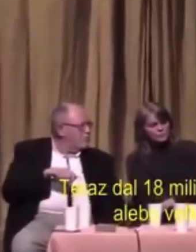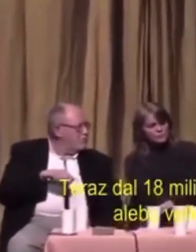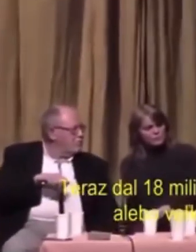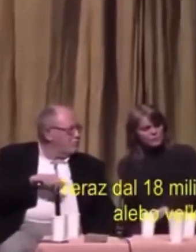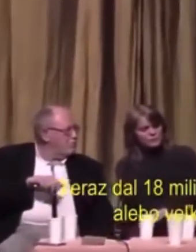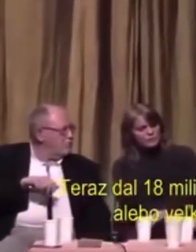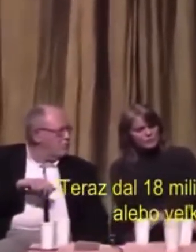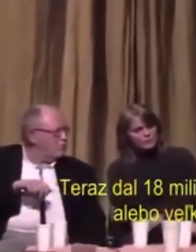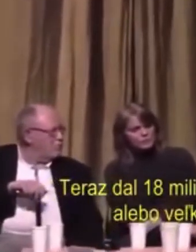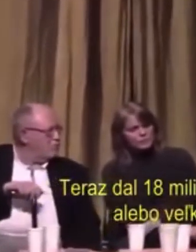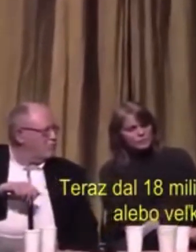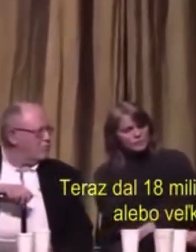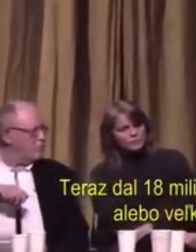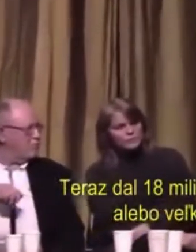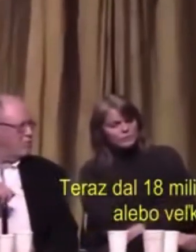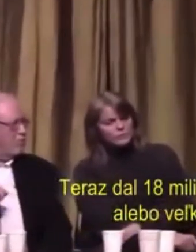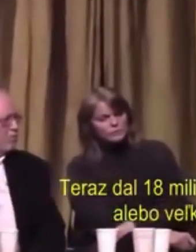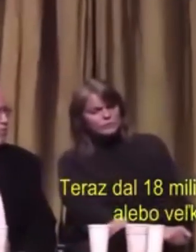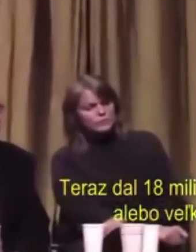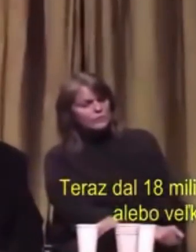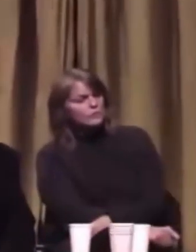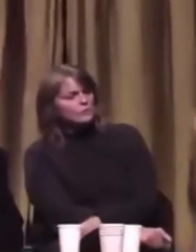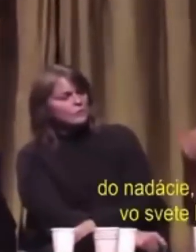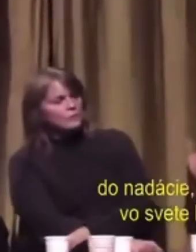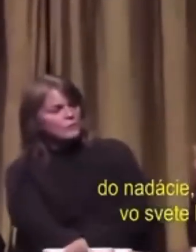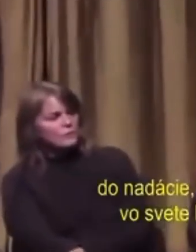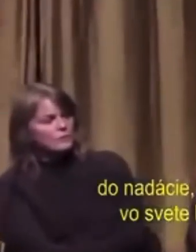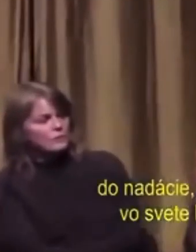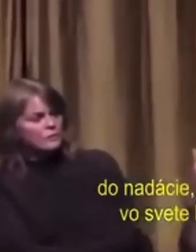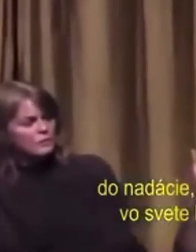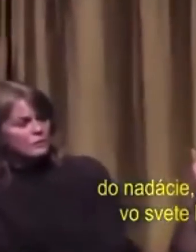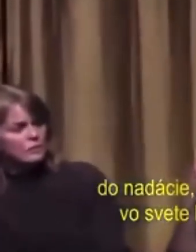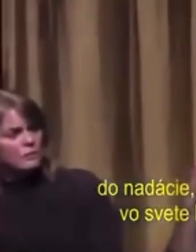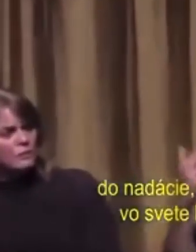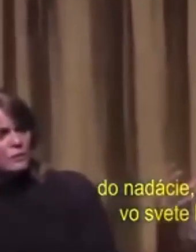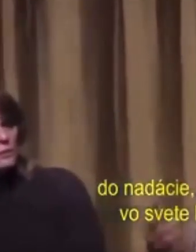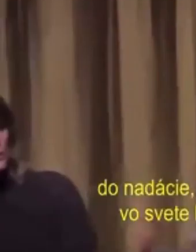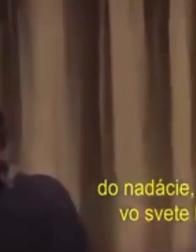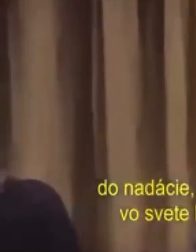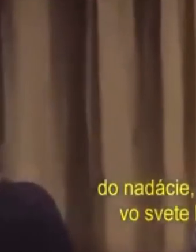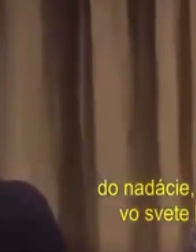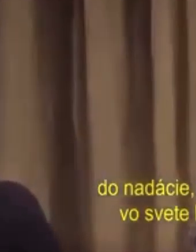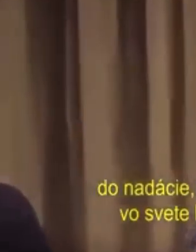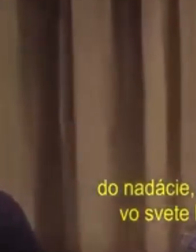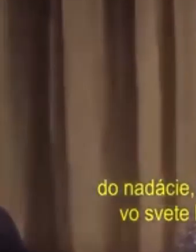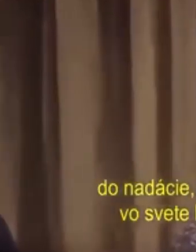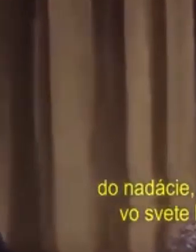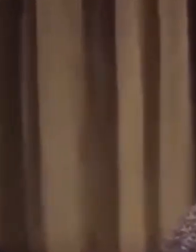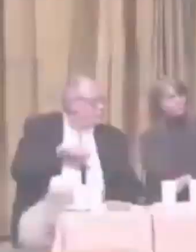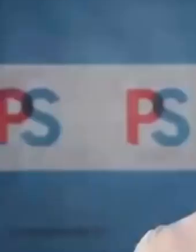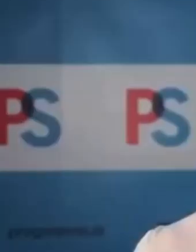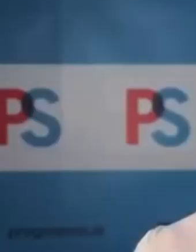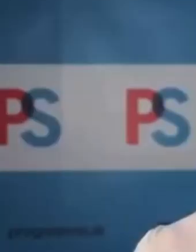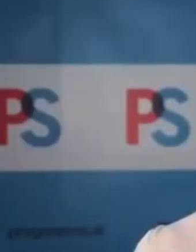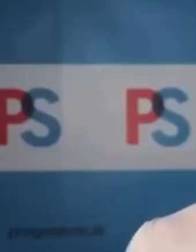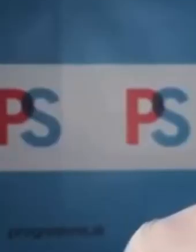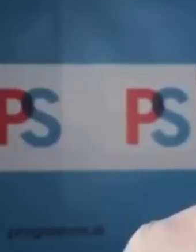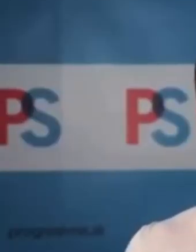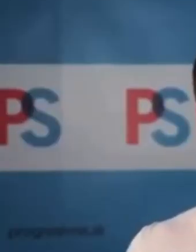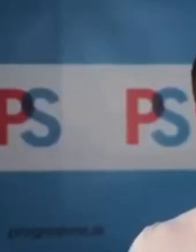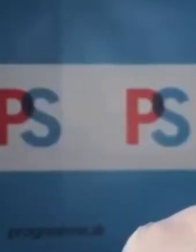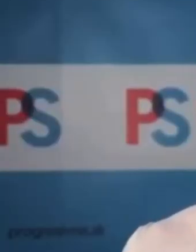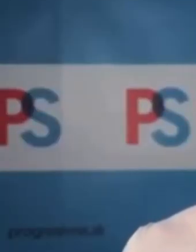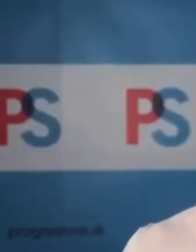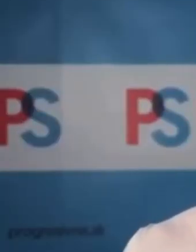18 miliard do celý svoj majetok, alebo dal počas svojho majetku do nadácie, ktorá bude podporovať vo svete liberálnu demokraciu.